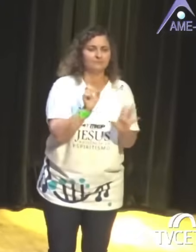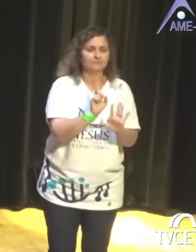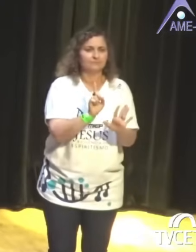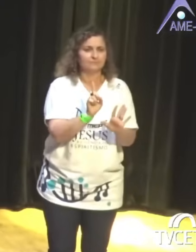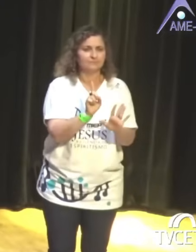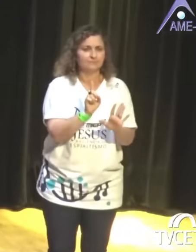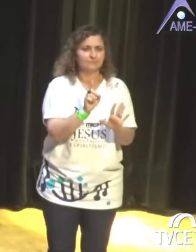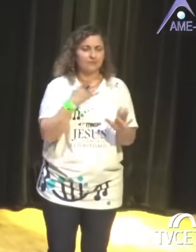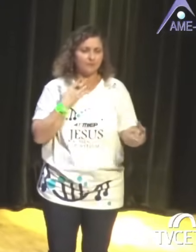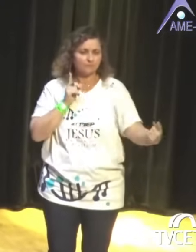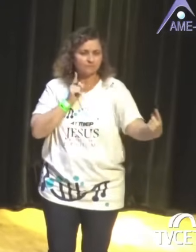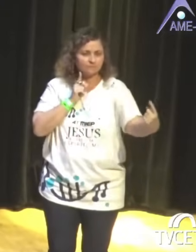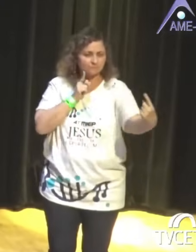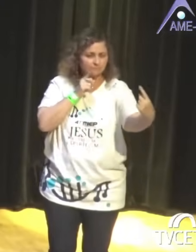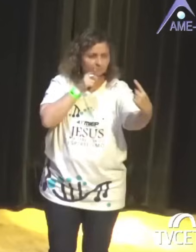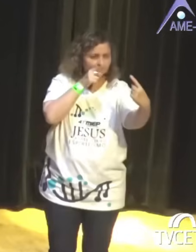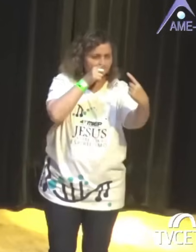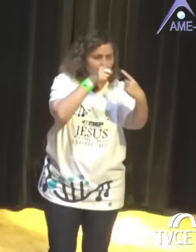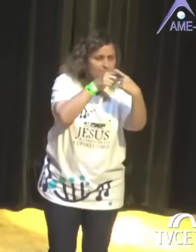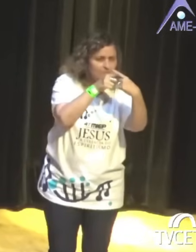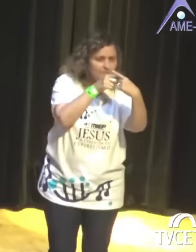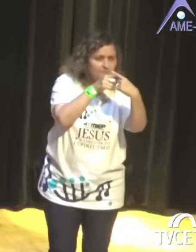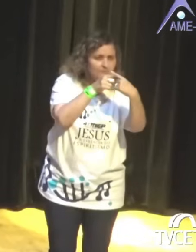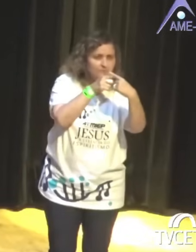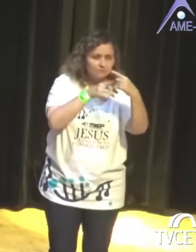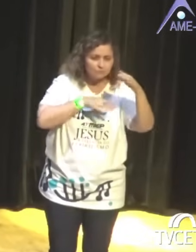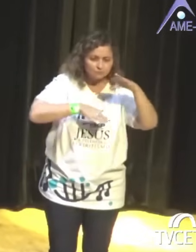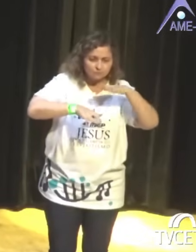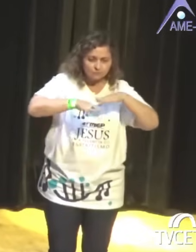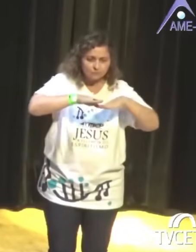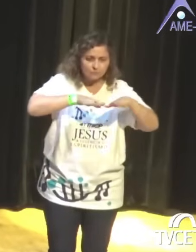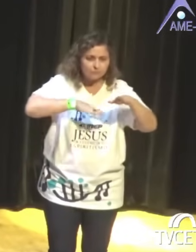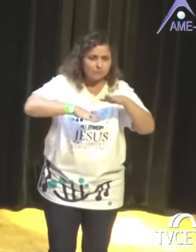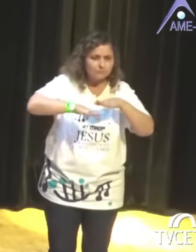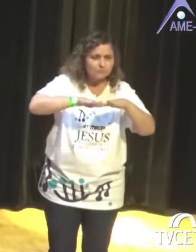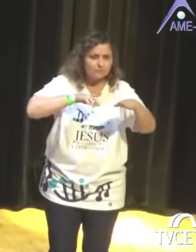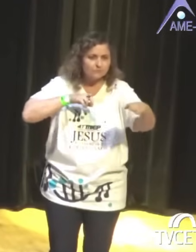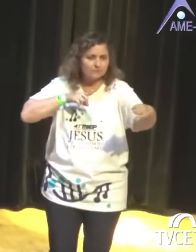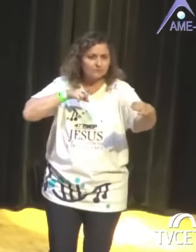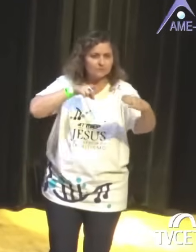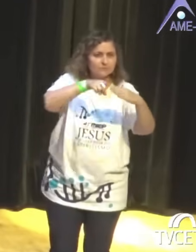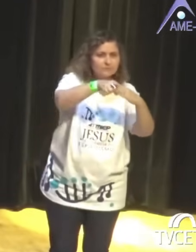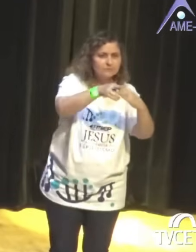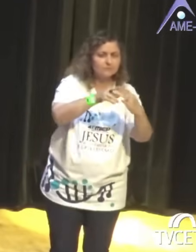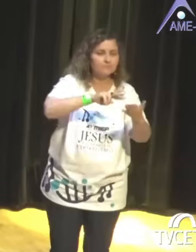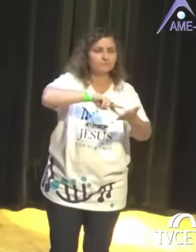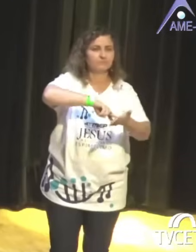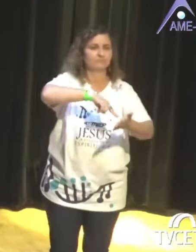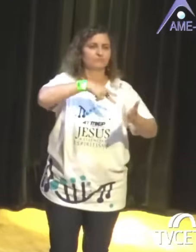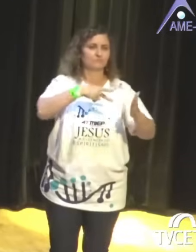a precisão da direção e do